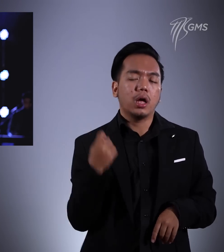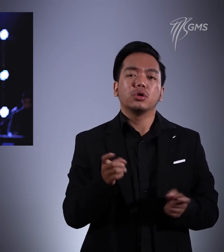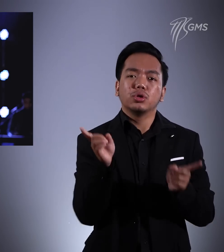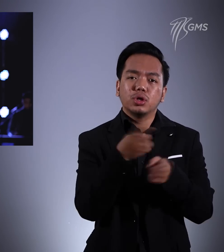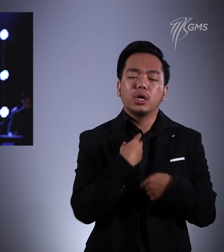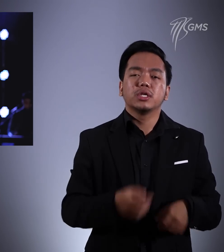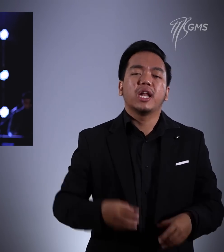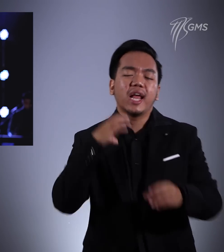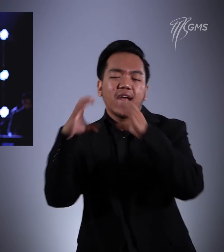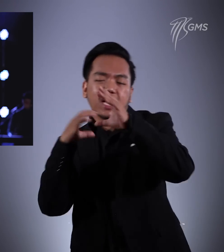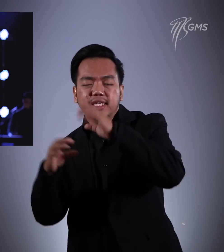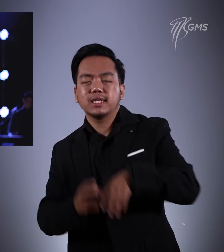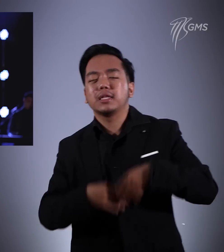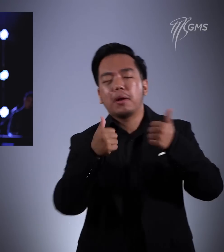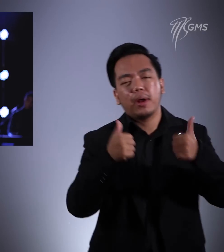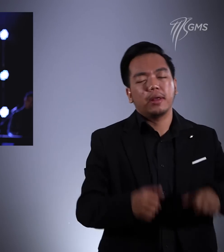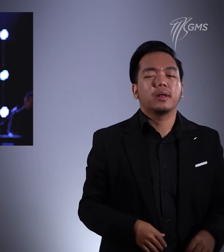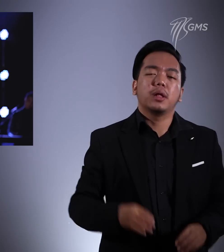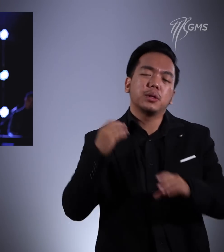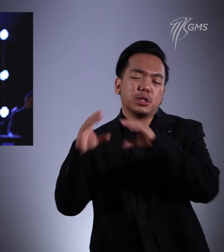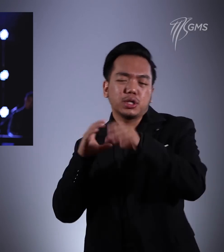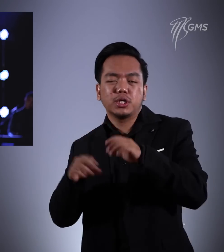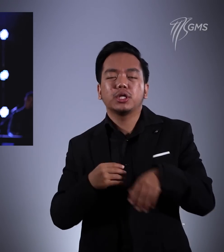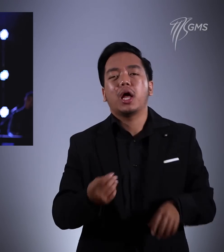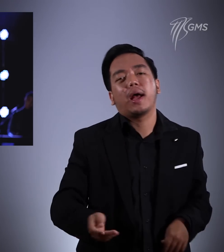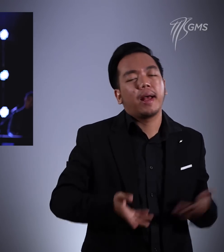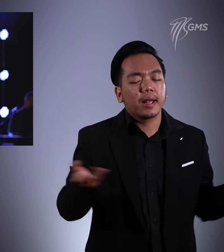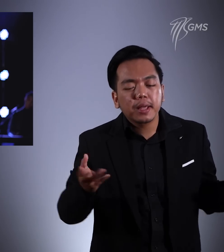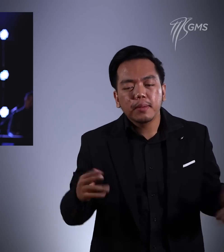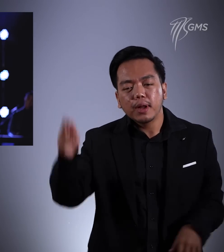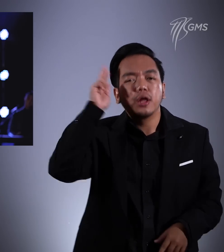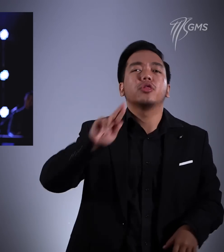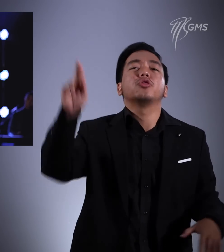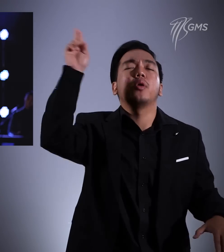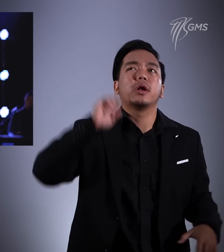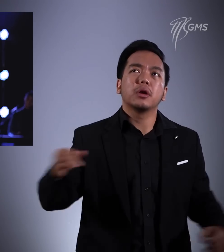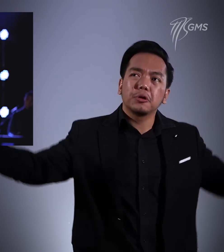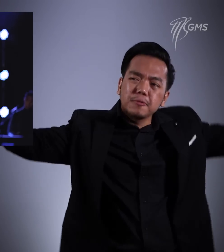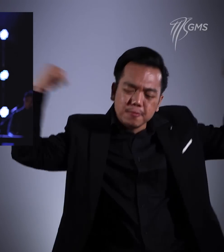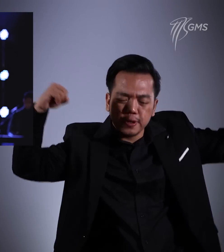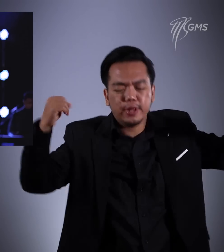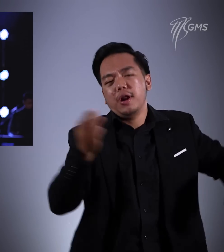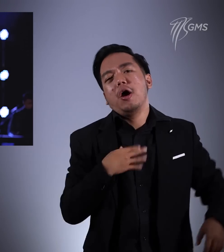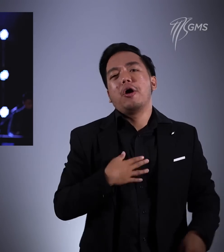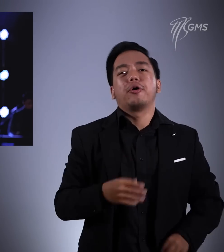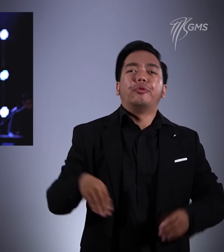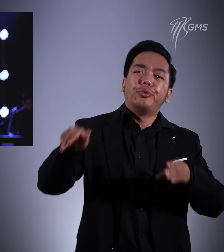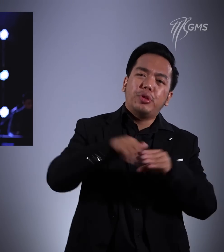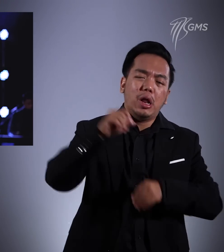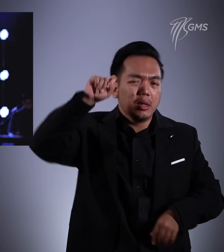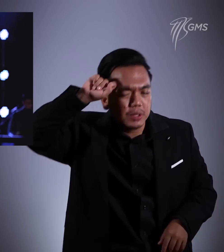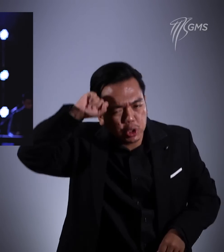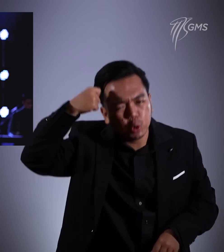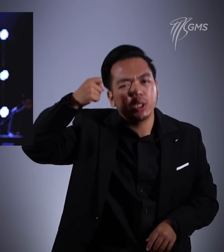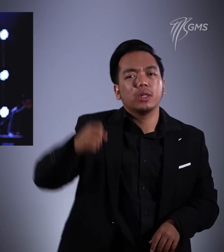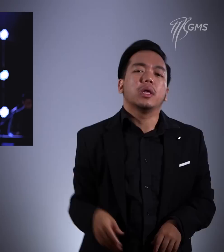bagaimana Tuhan beserta, bagaimana Tuhan peduli, bagaimana Tuhan kuatkan aku dalam sengsara, bagaimana Tuhan membuatku tabah,